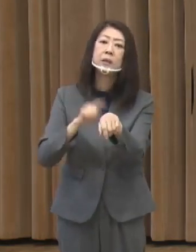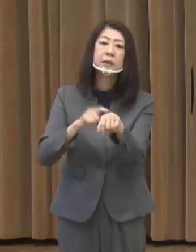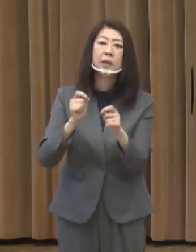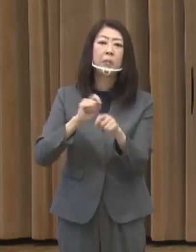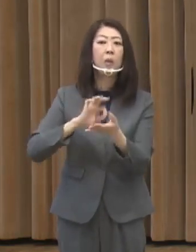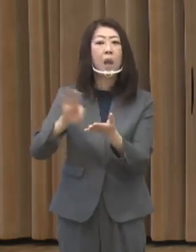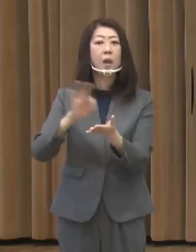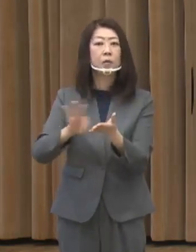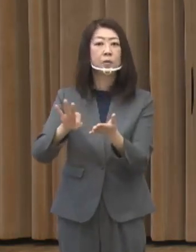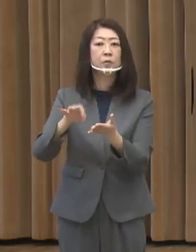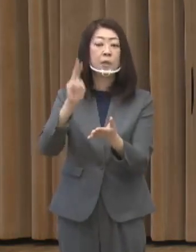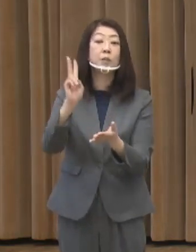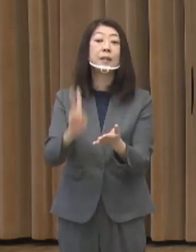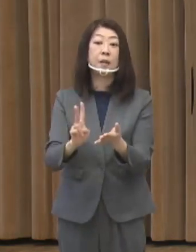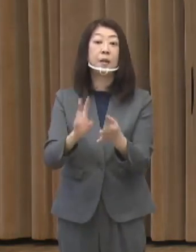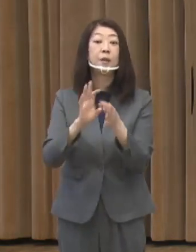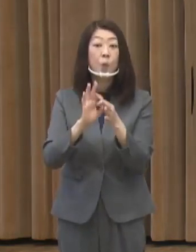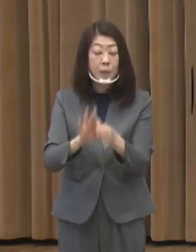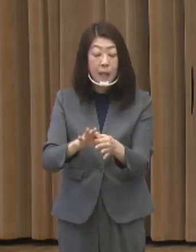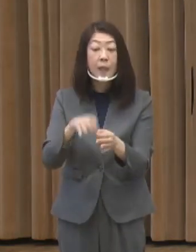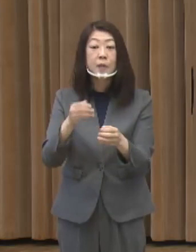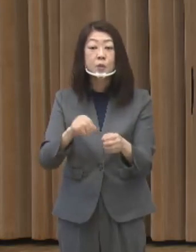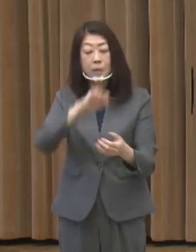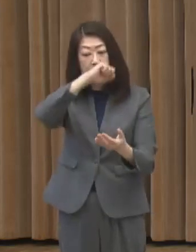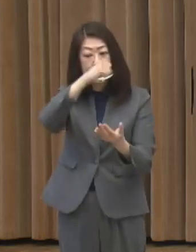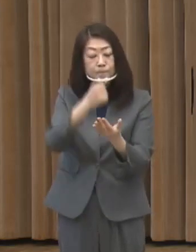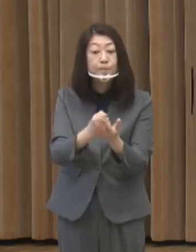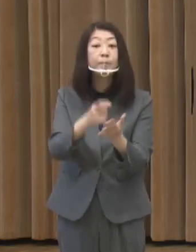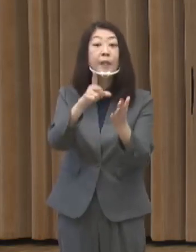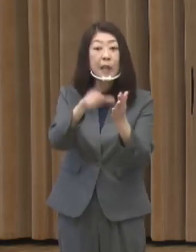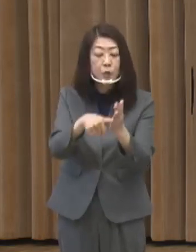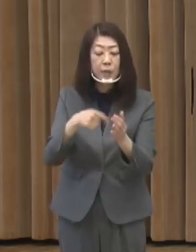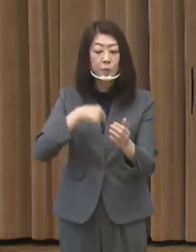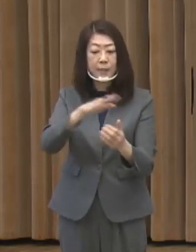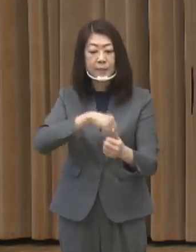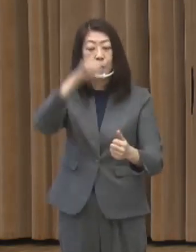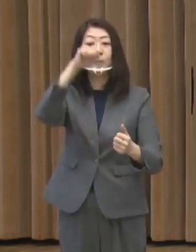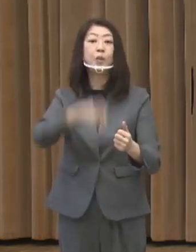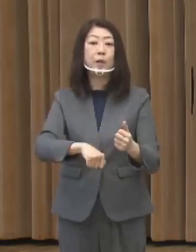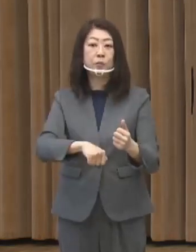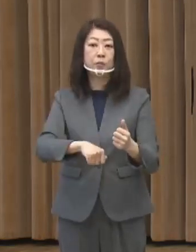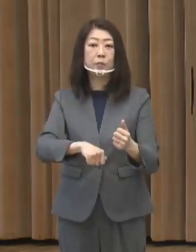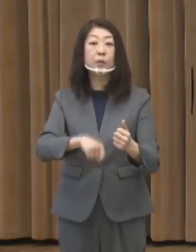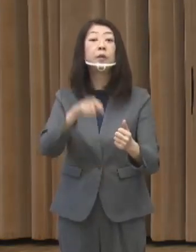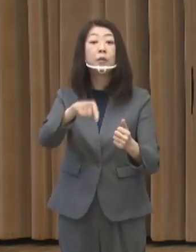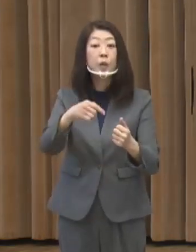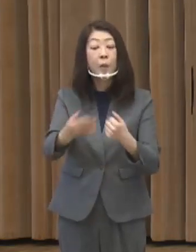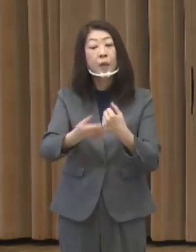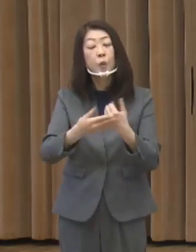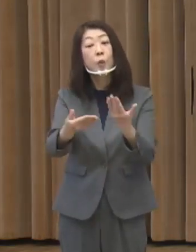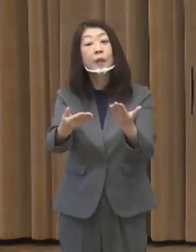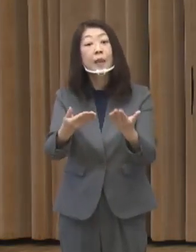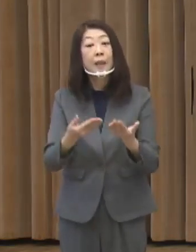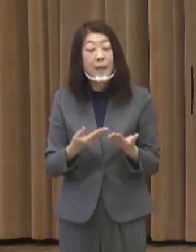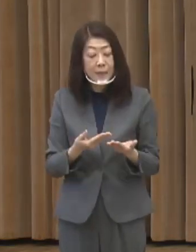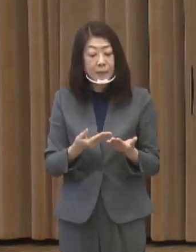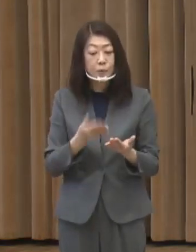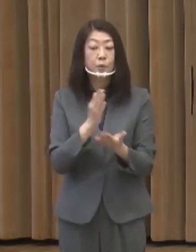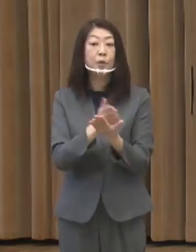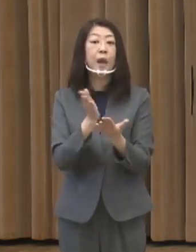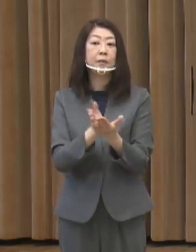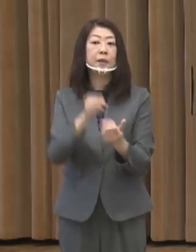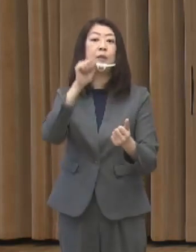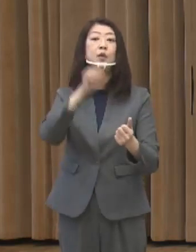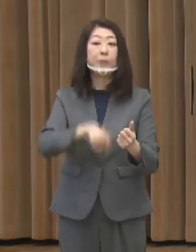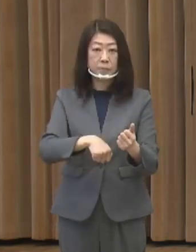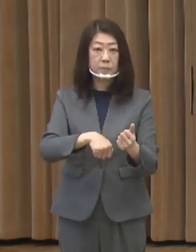思っていますので、できた段階で認証をさせていただきます。ただそれはご協力をいただいたものとして判断をさせていただきます